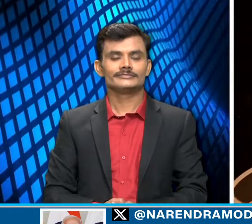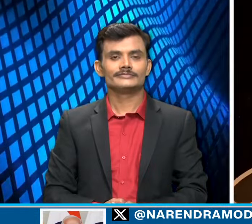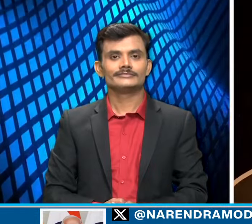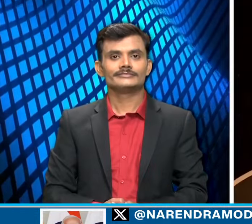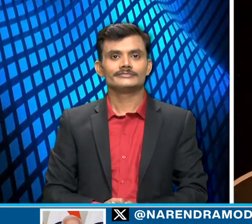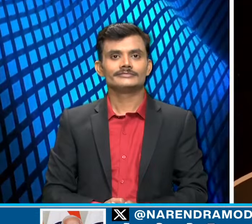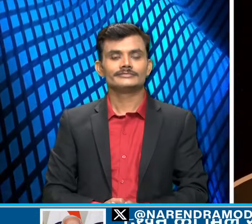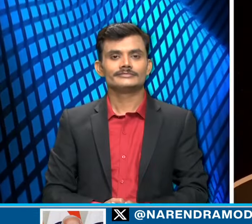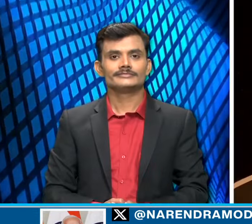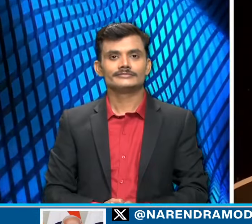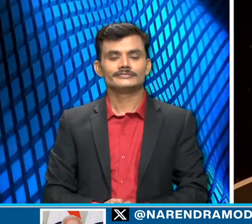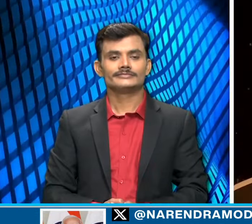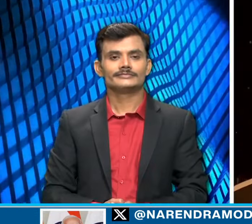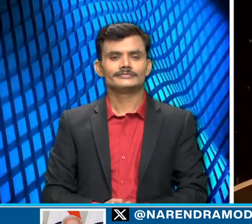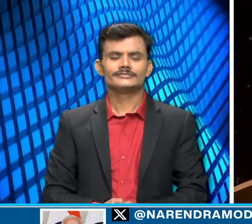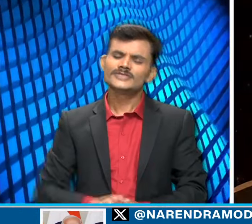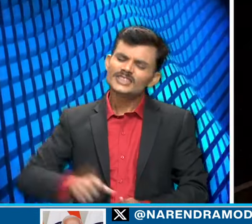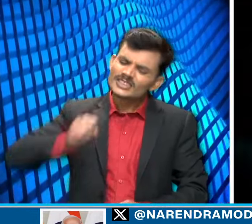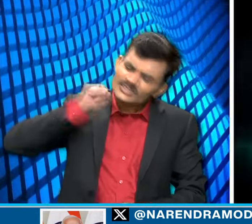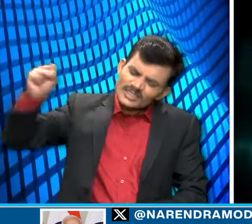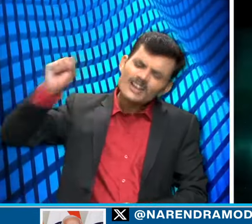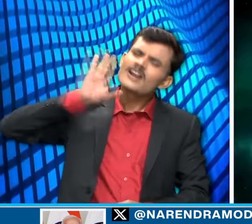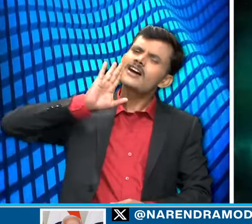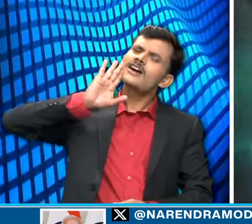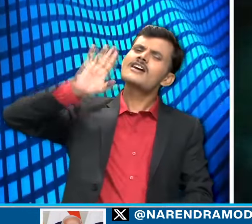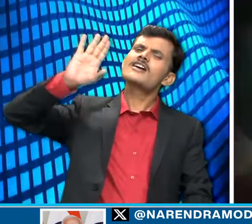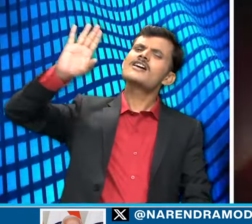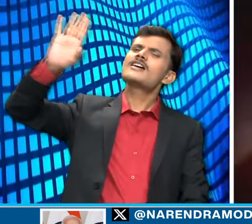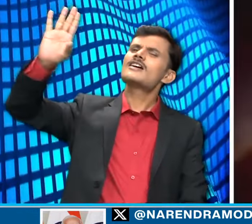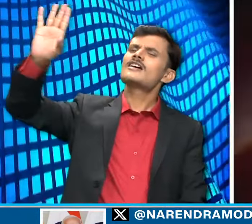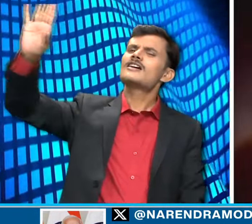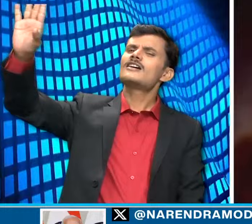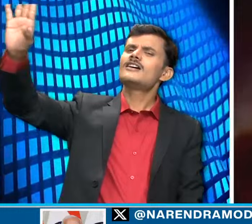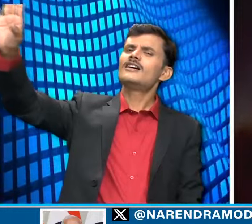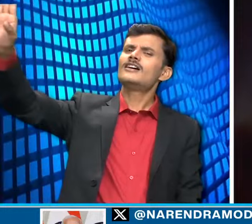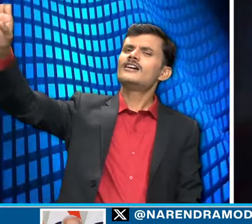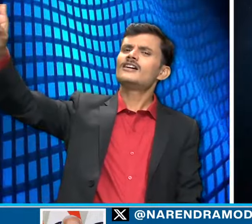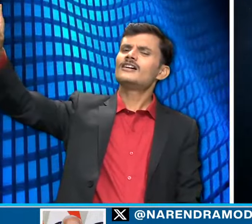موسیقی جہے